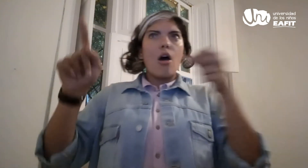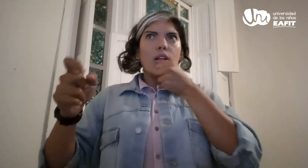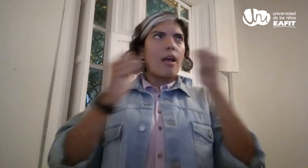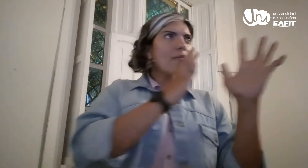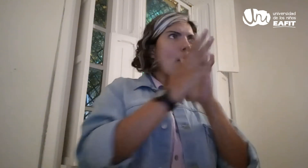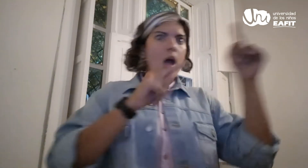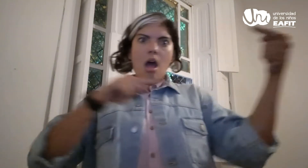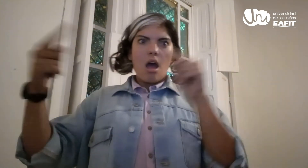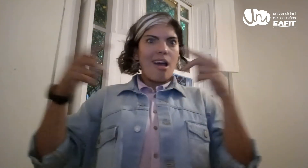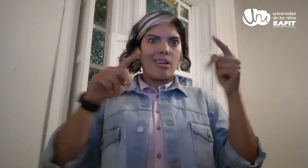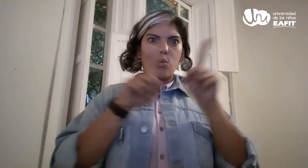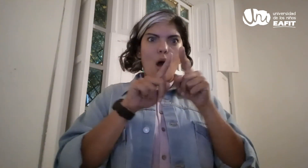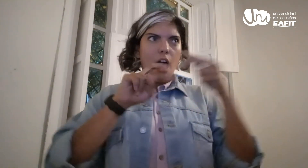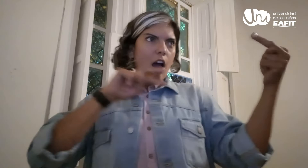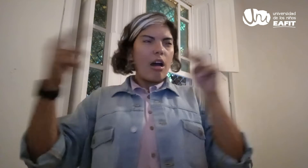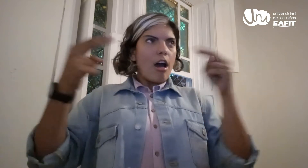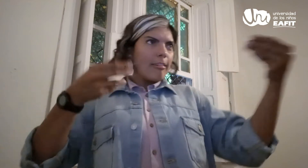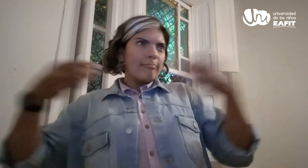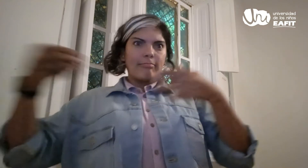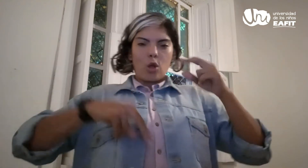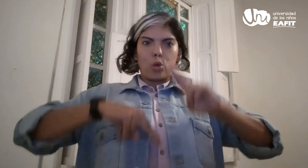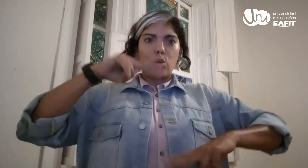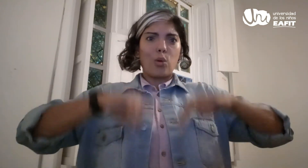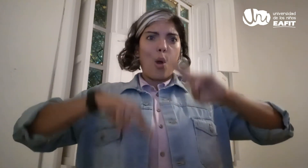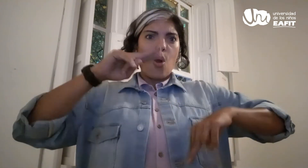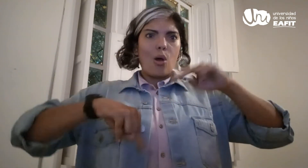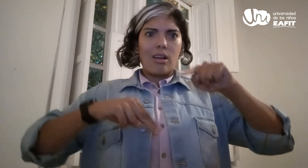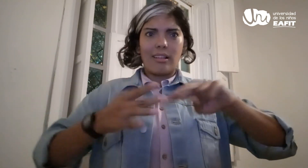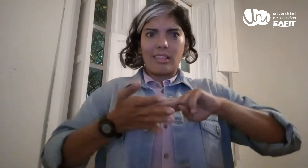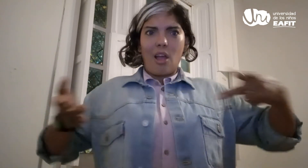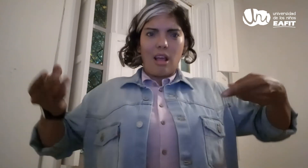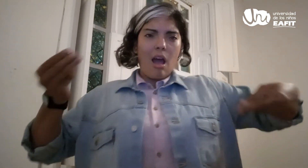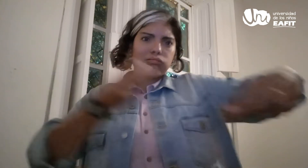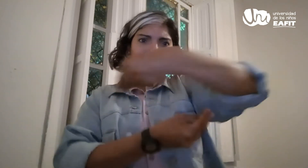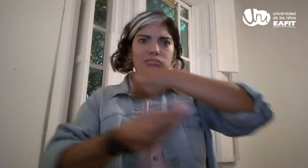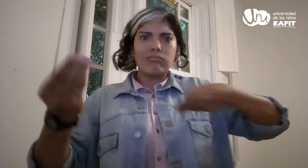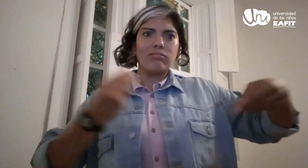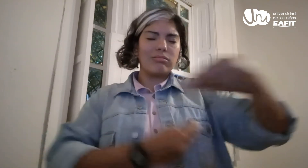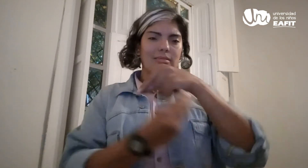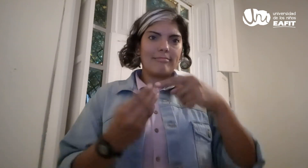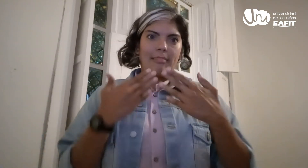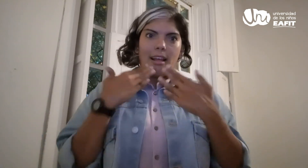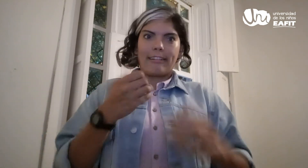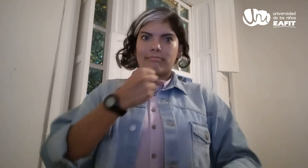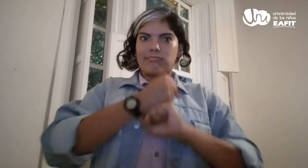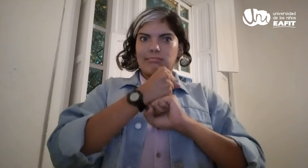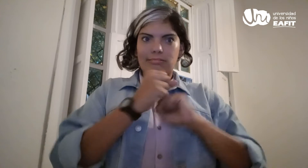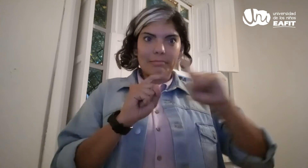construyendo comunidad. Las herramientas tecnológicas aportan mucho a nuestro crecimiento. En Colombia, gracias al MINTIC, contamos